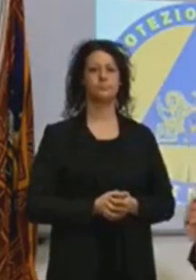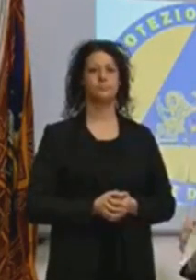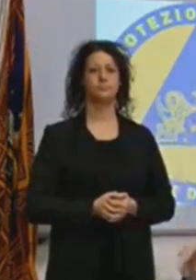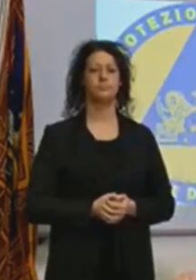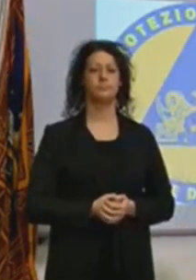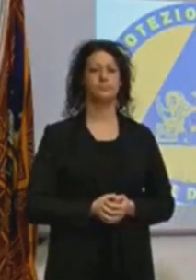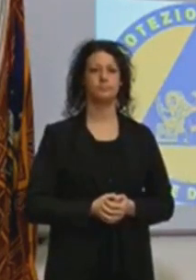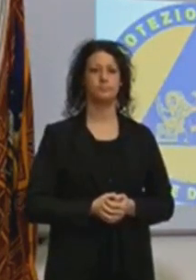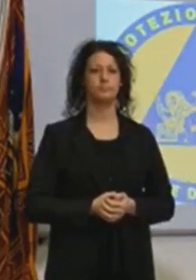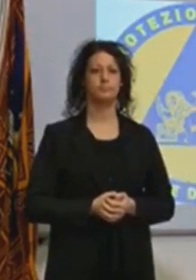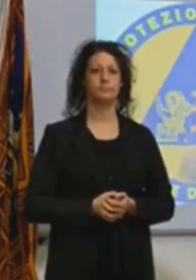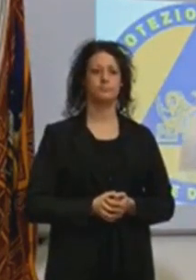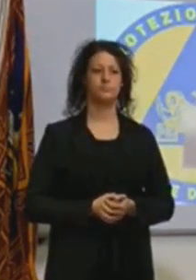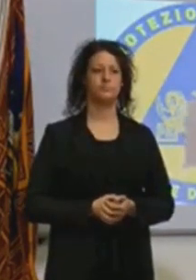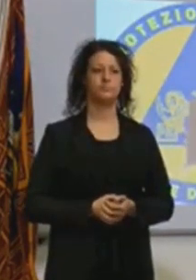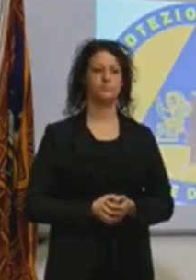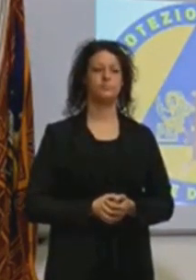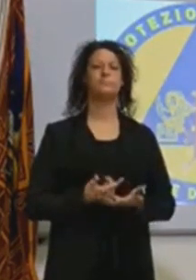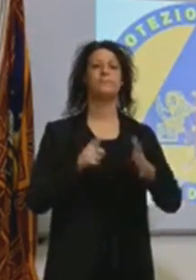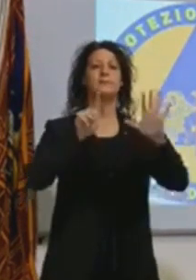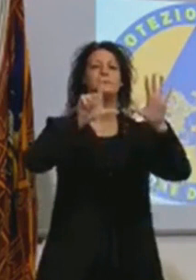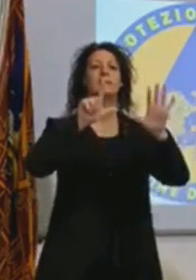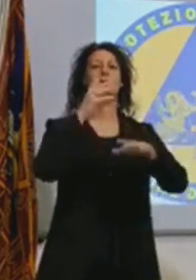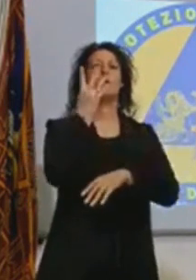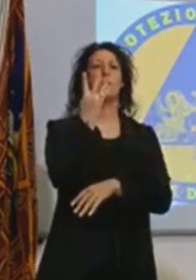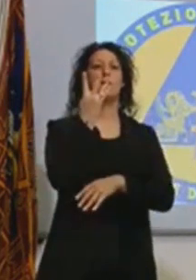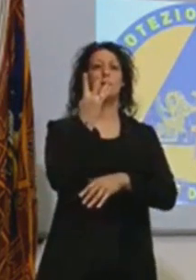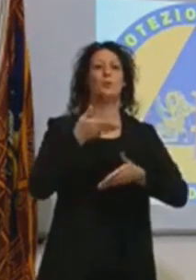quindi morti, e 74 nati.